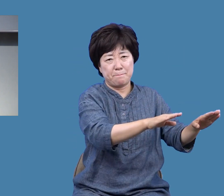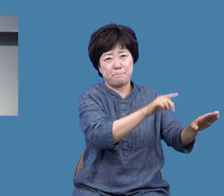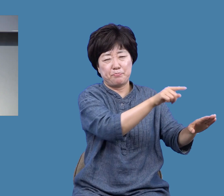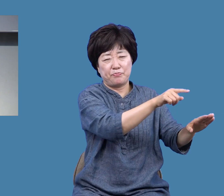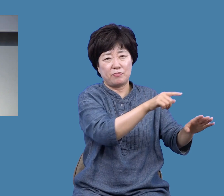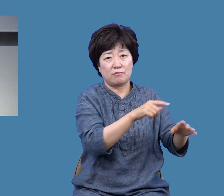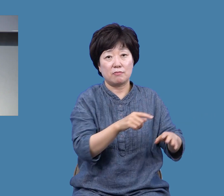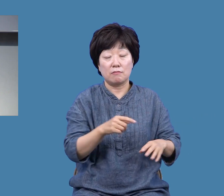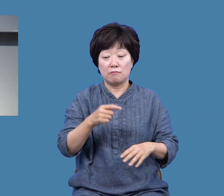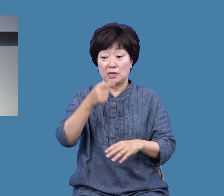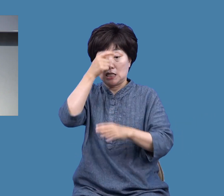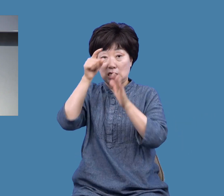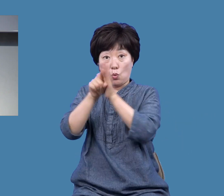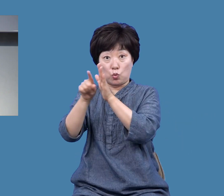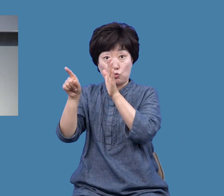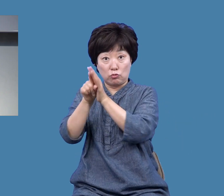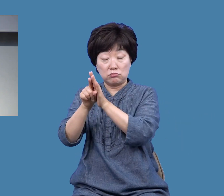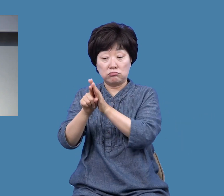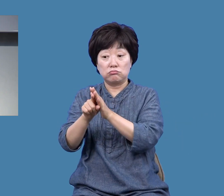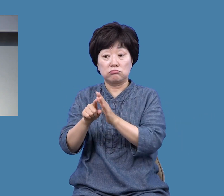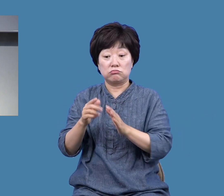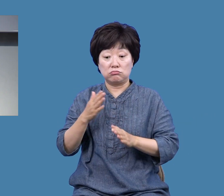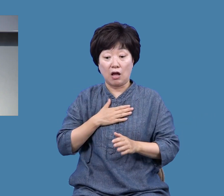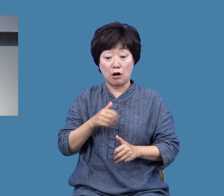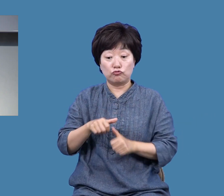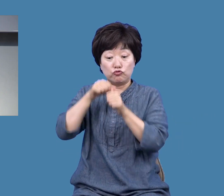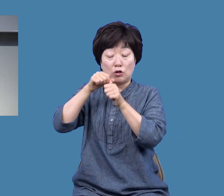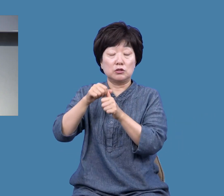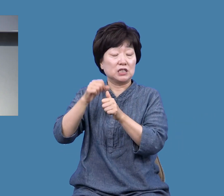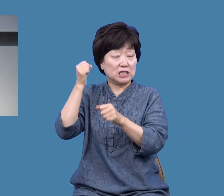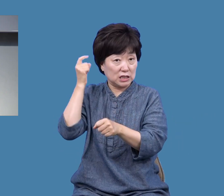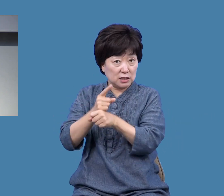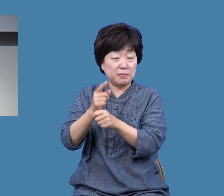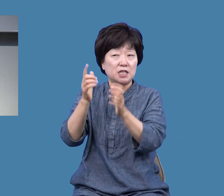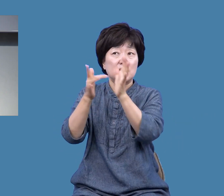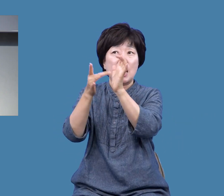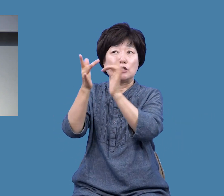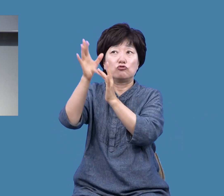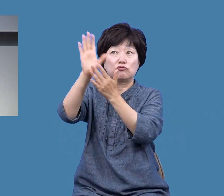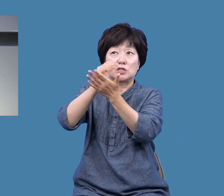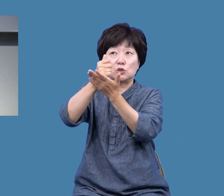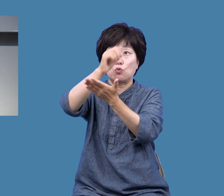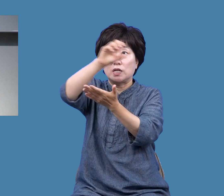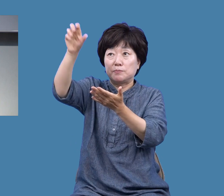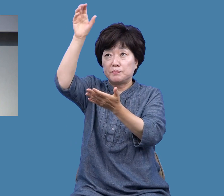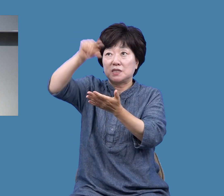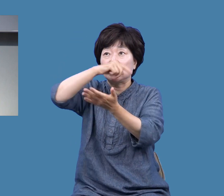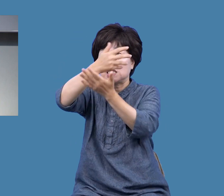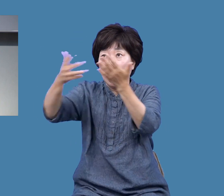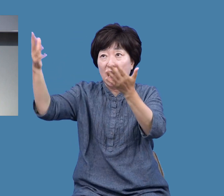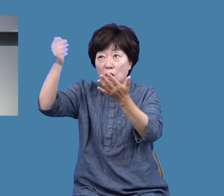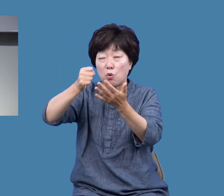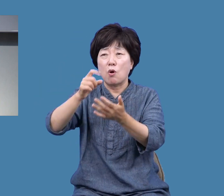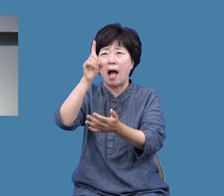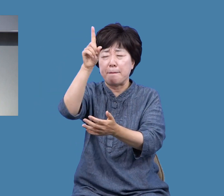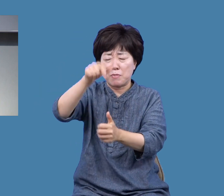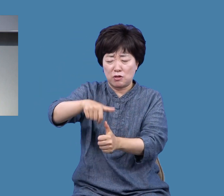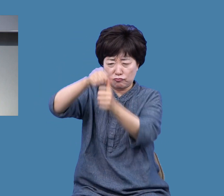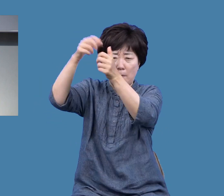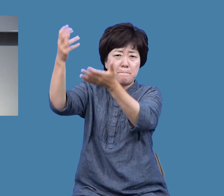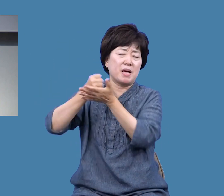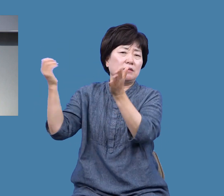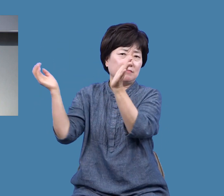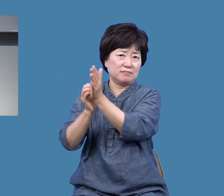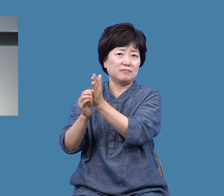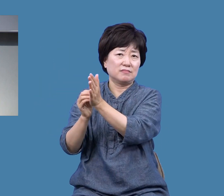인하여 들어가는 것이기 때문에 그것에 대해서는 두려워할 필요가 없어요. 그냥 우리는 믿음으로 구원을 받는 거야. 한 번에 구원을 받는 거야.